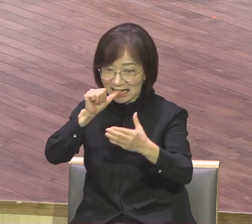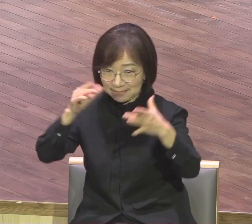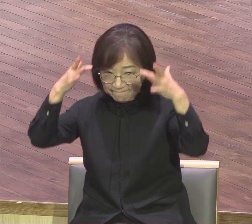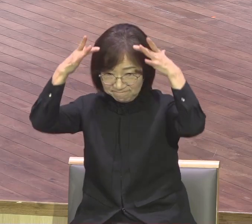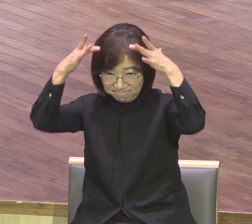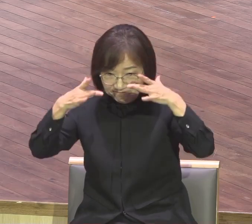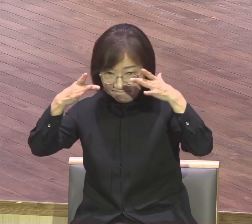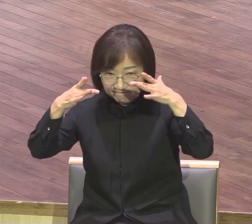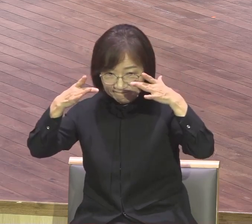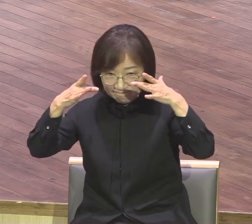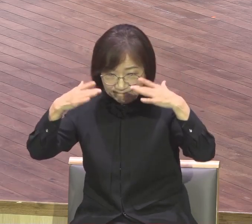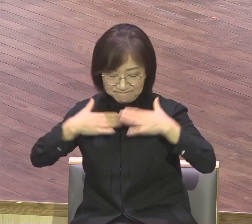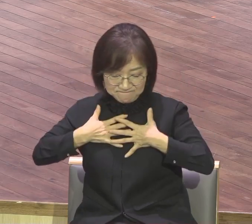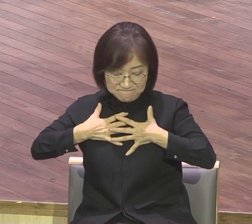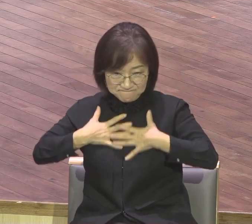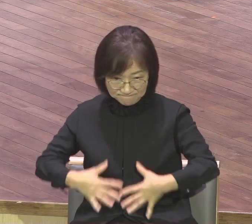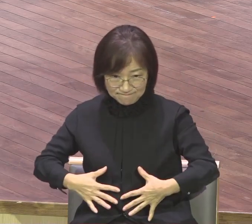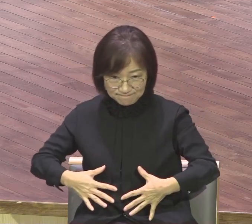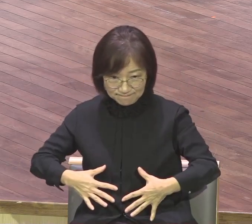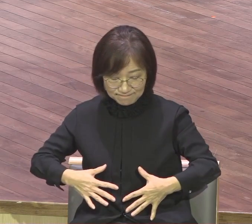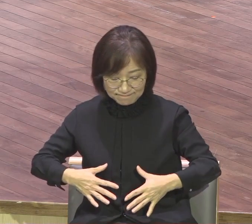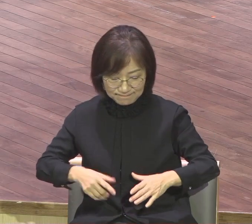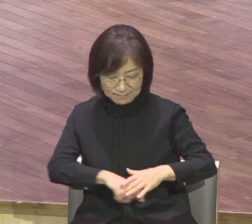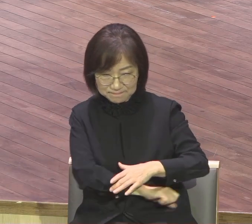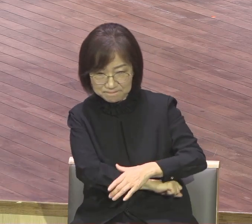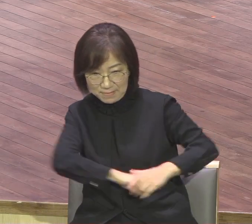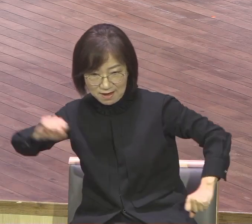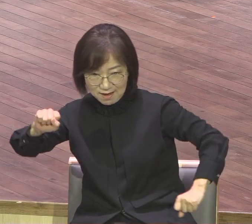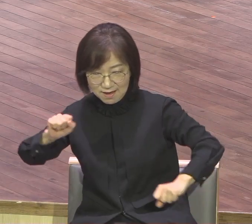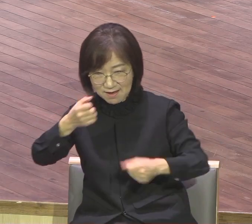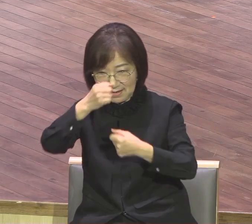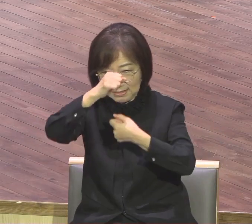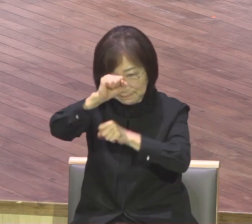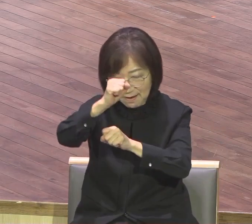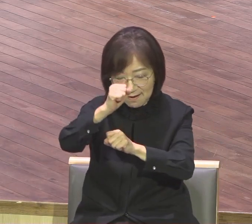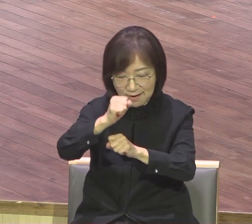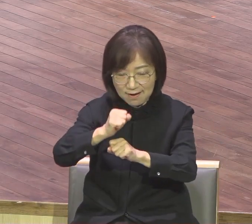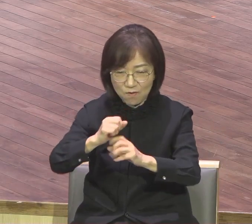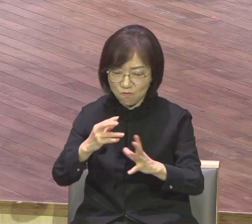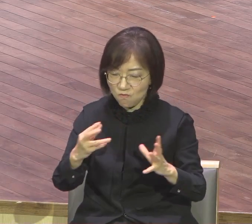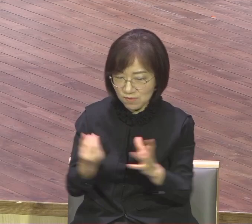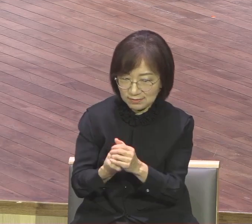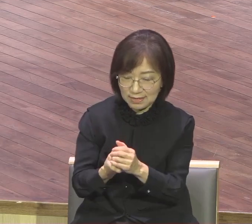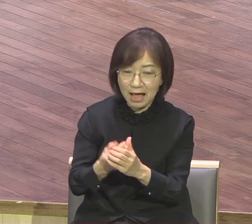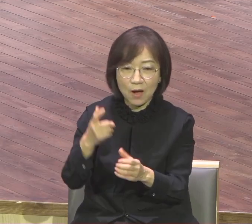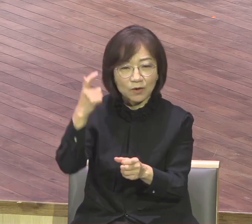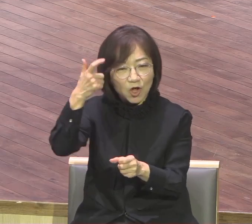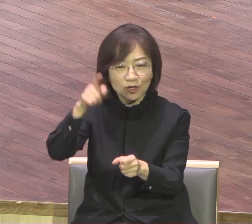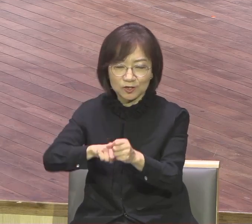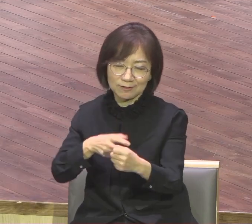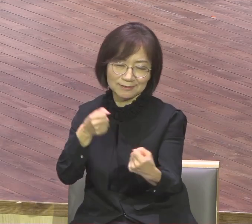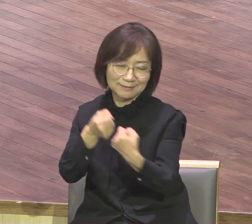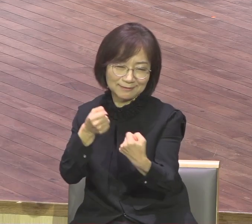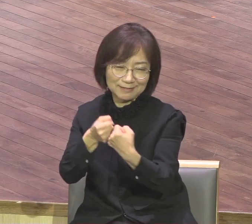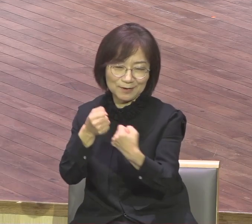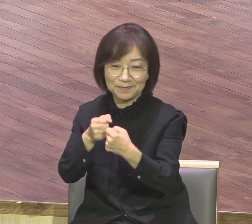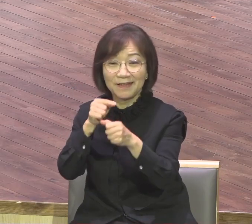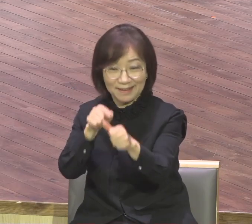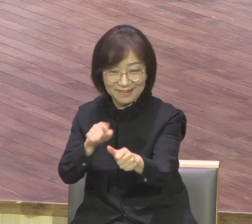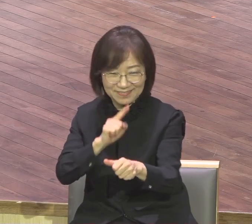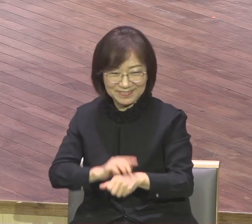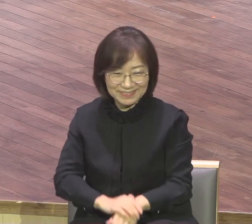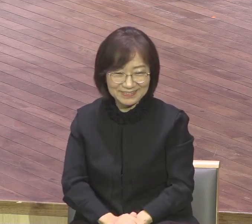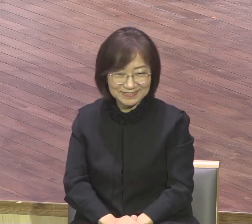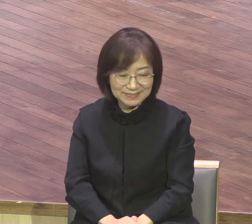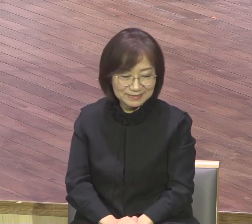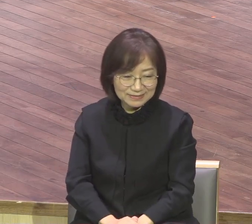영적 싸움을 싸우는 인생이 되라. Quiere que tengamos una vida vestido con las armaduras de Dios. 자,